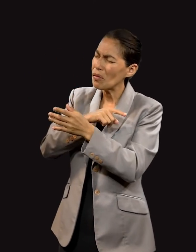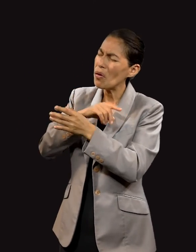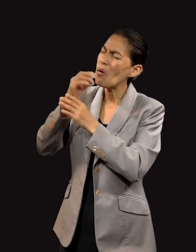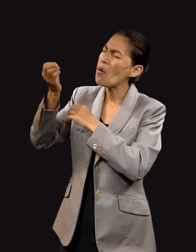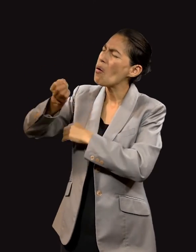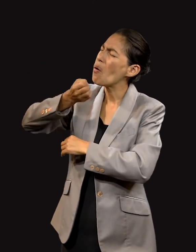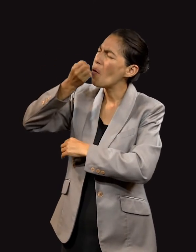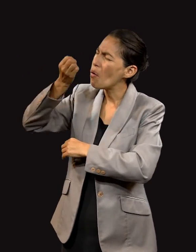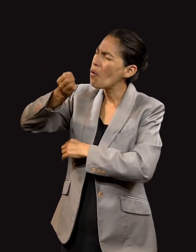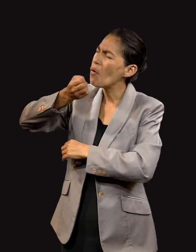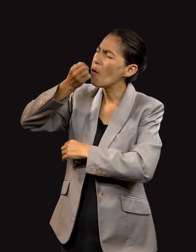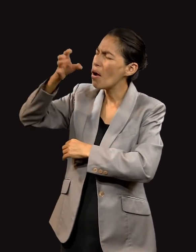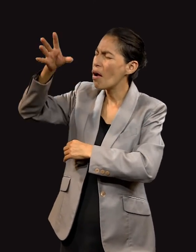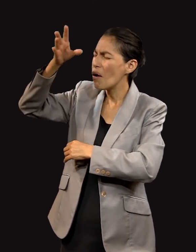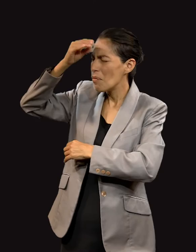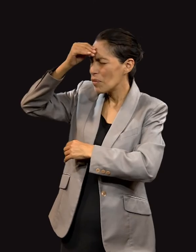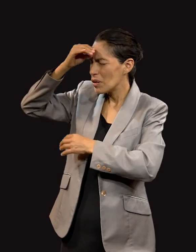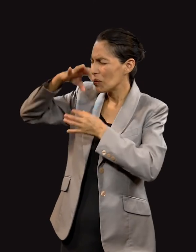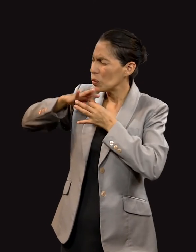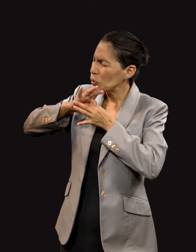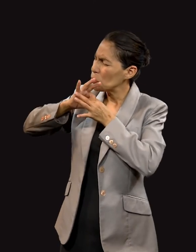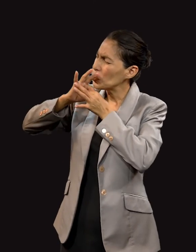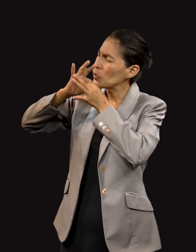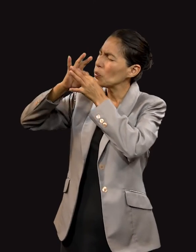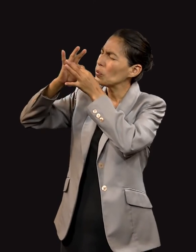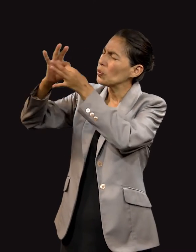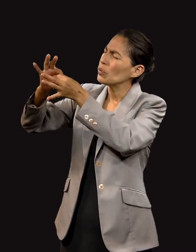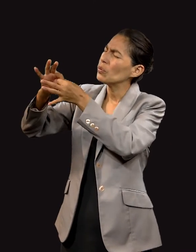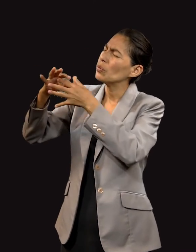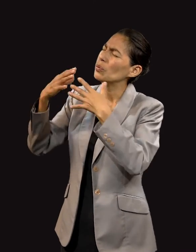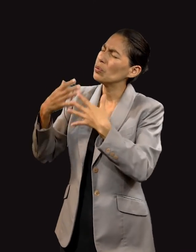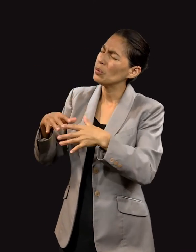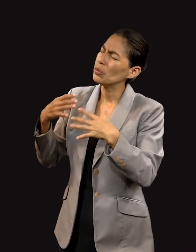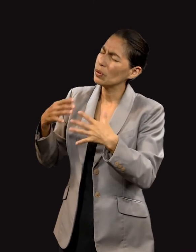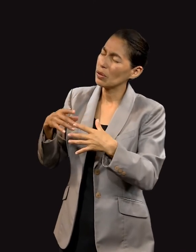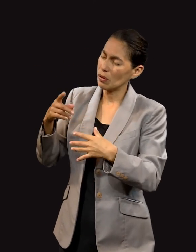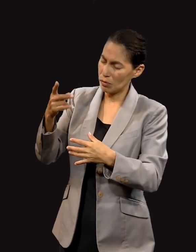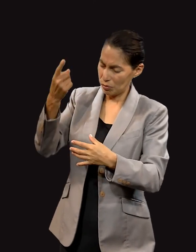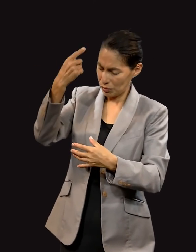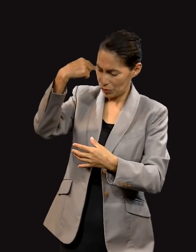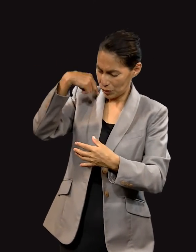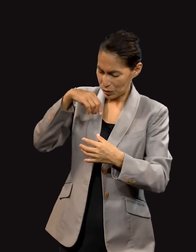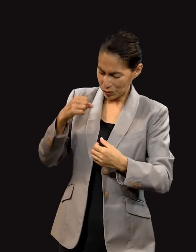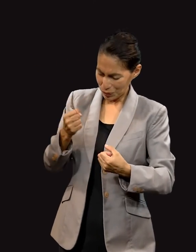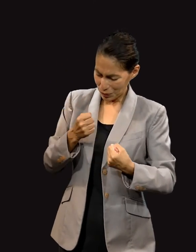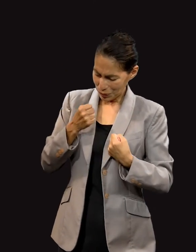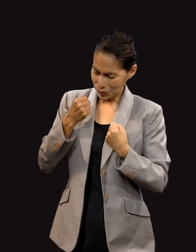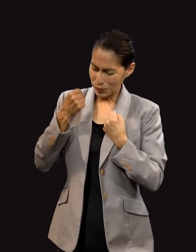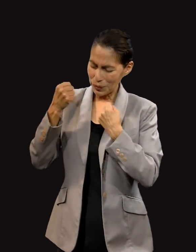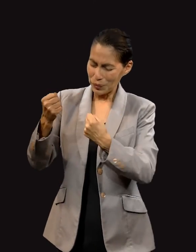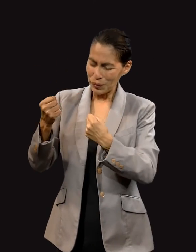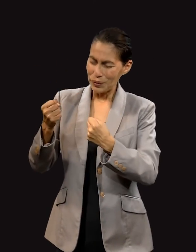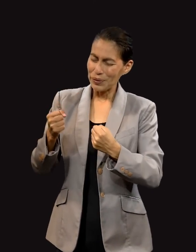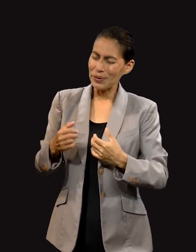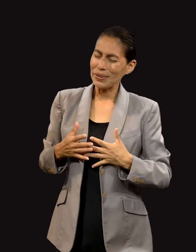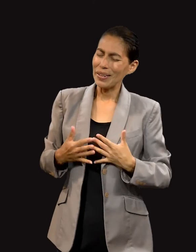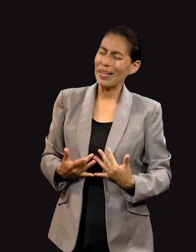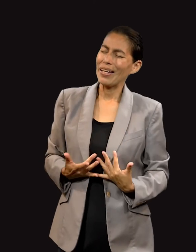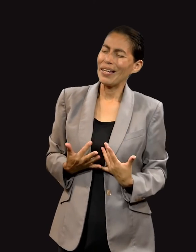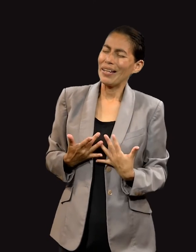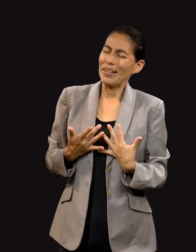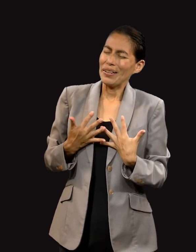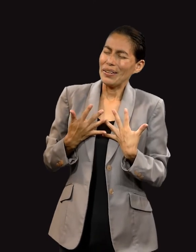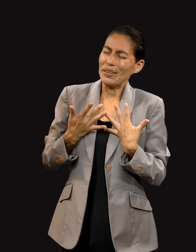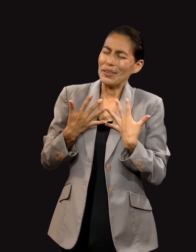puedan aprender a comunicarse contigo y a tener una relación tan hermosa, Señor, que les